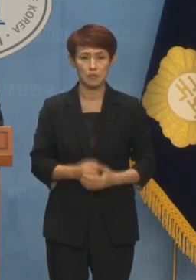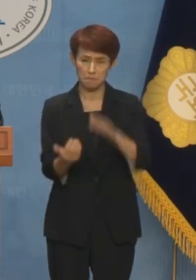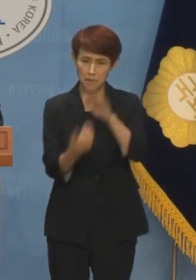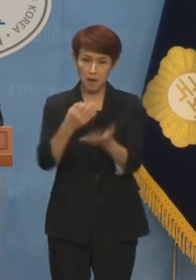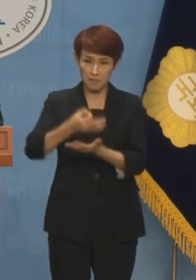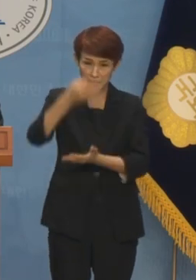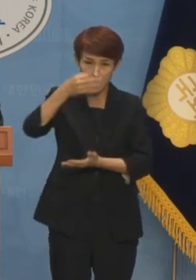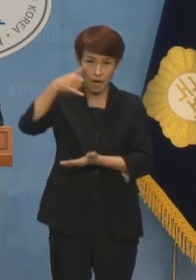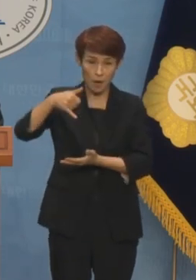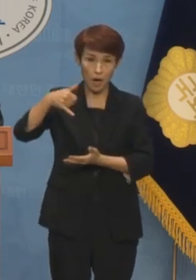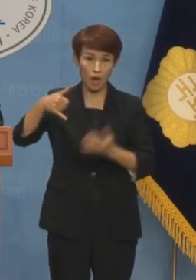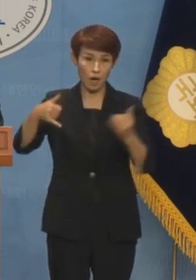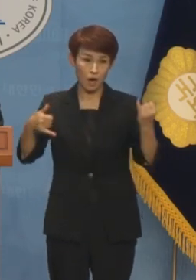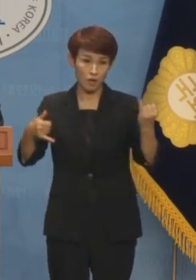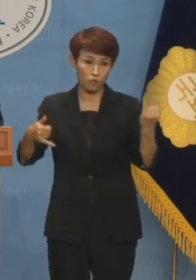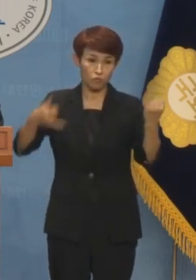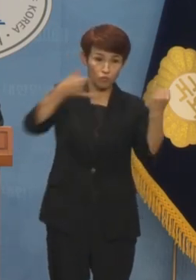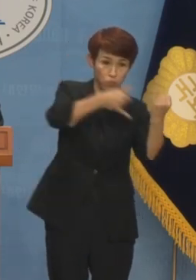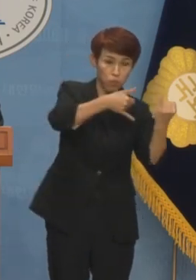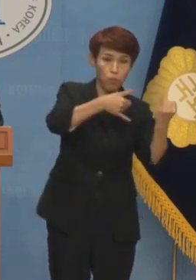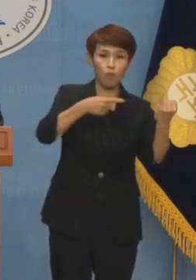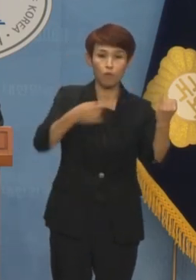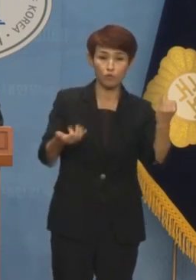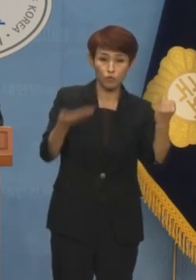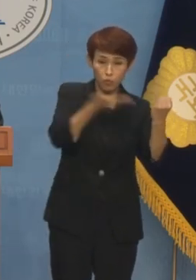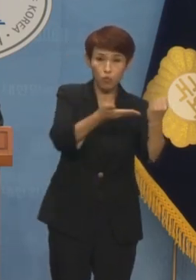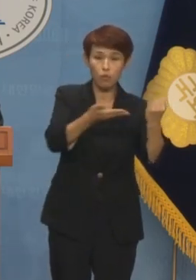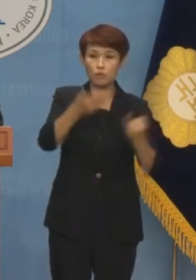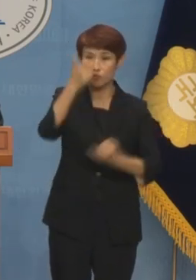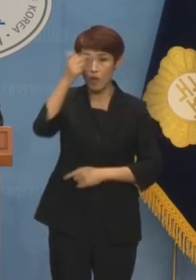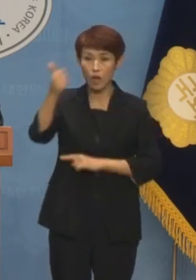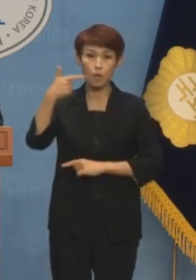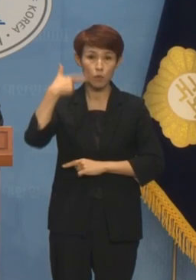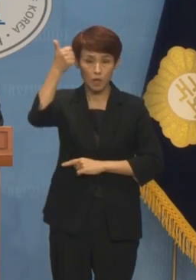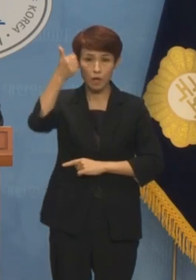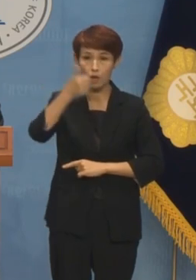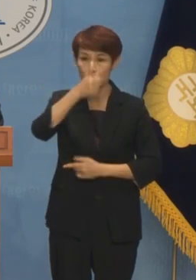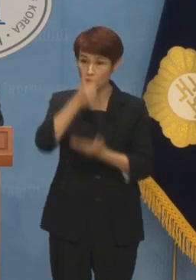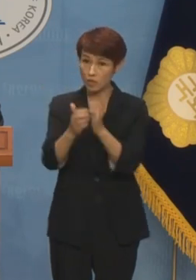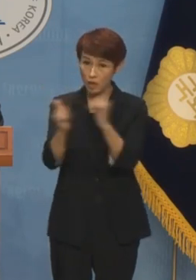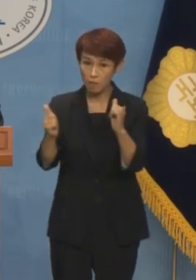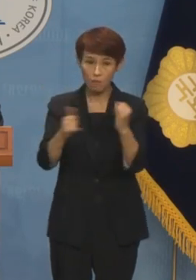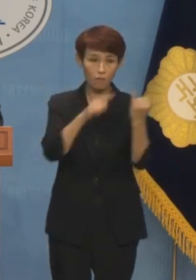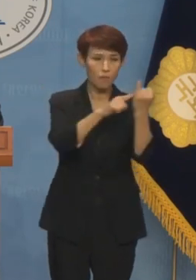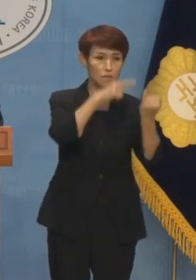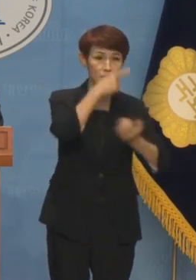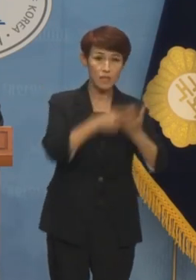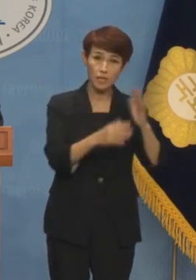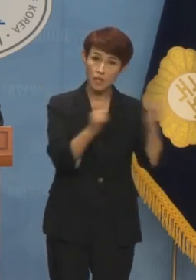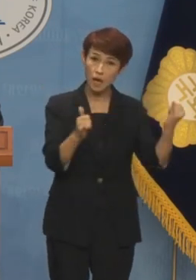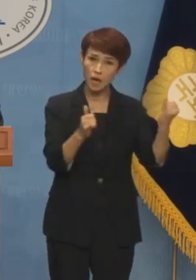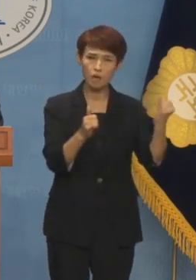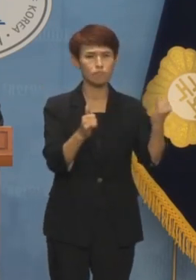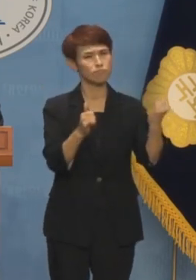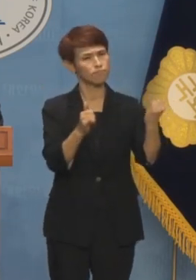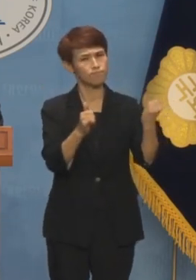준 최재형 목사가 스토킹 피의자이고 그걸 받은 김 여사가 피해자라는 논리입니다.